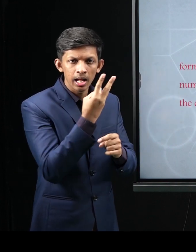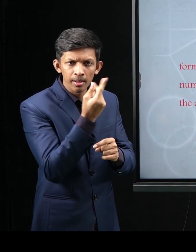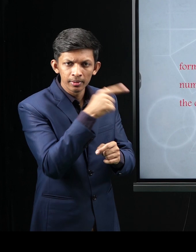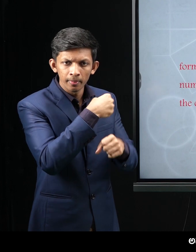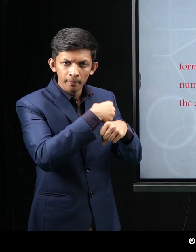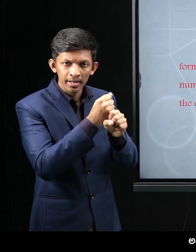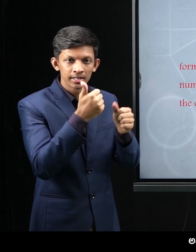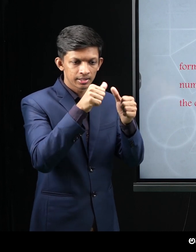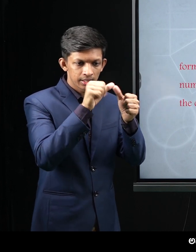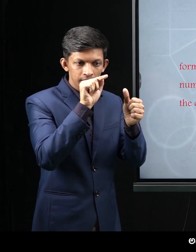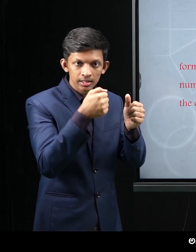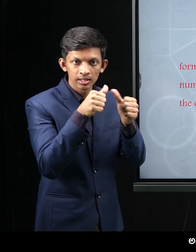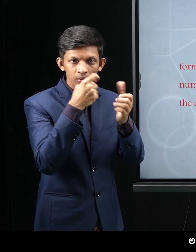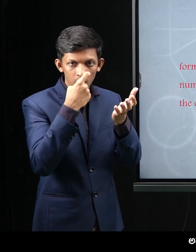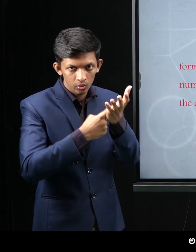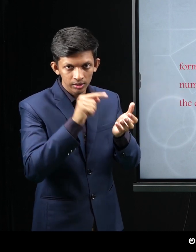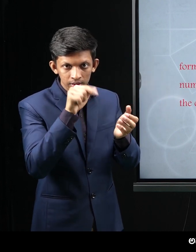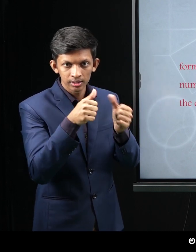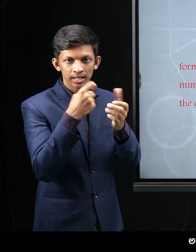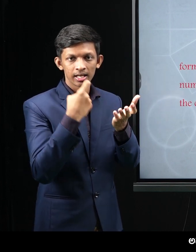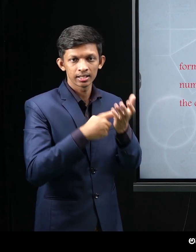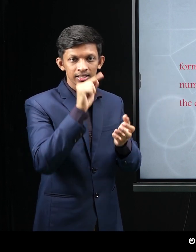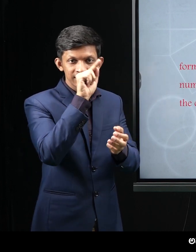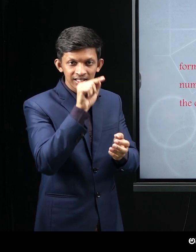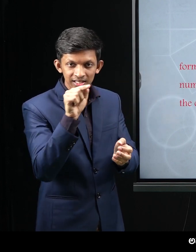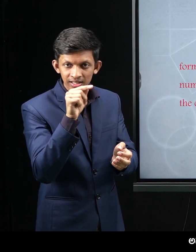ఉండనివ్వండి. అప్పుడు రూపం ar² అండ్ సో ఆన్